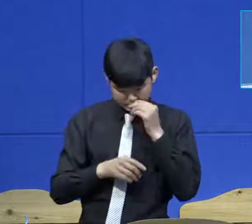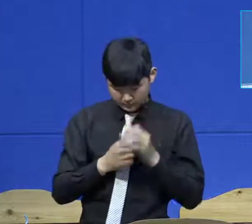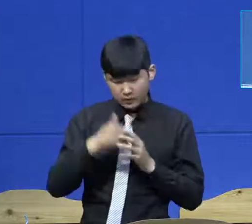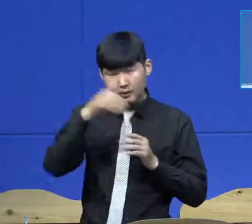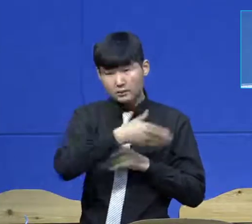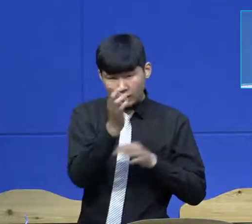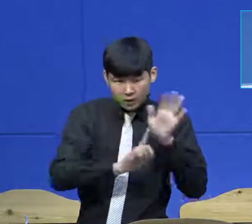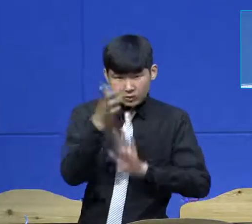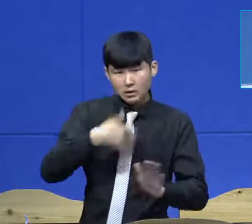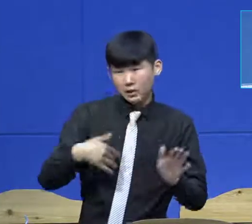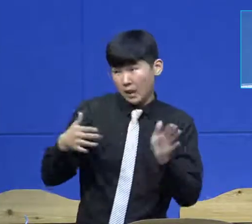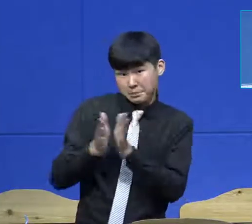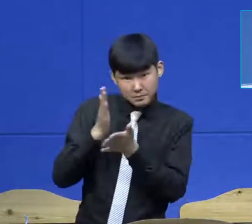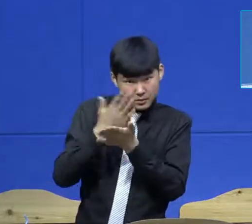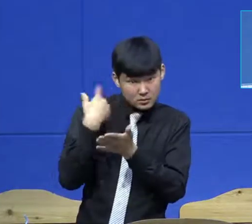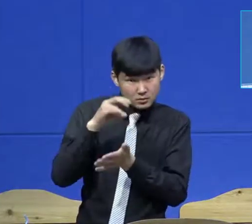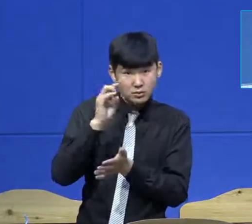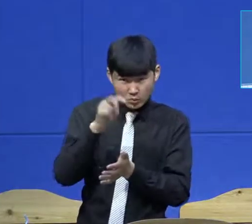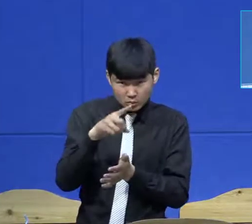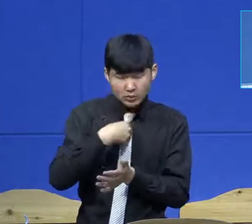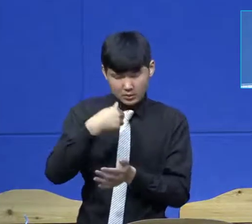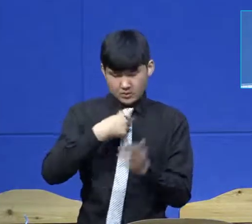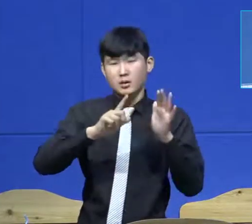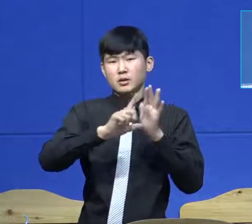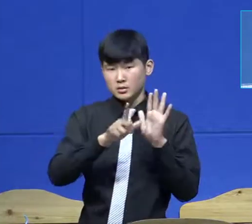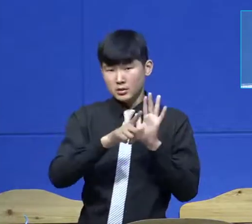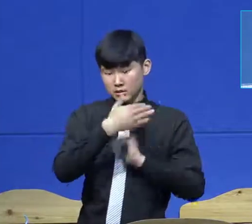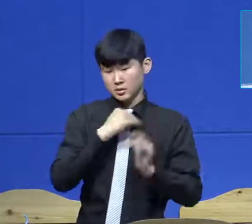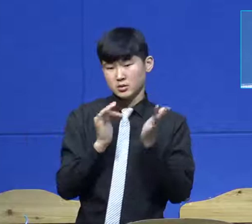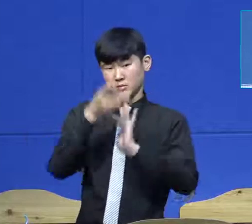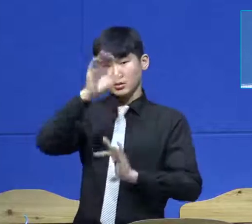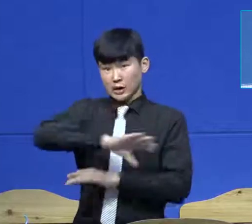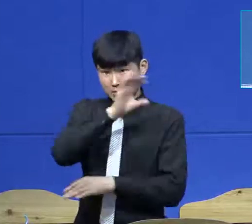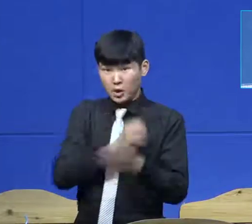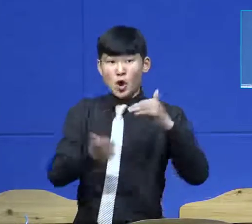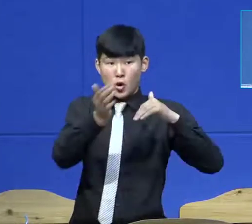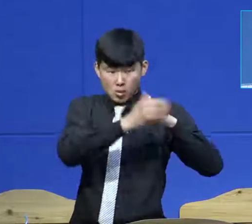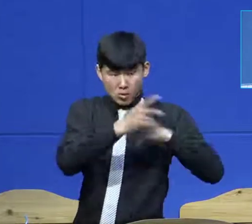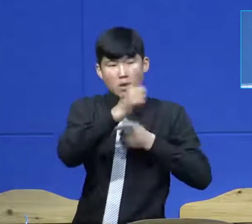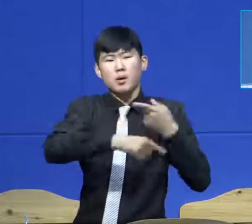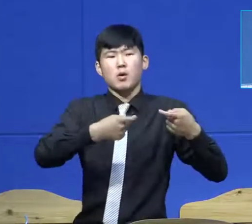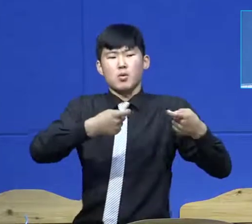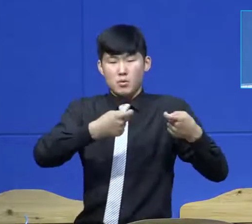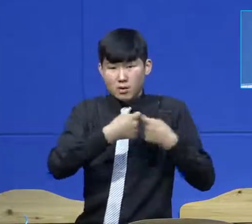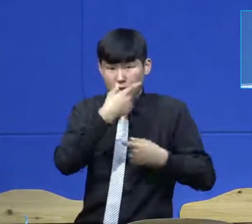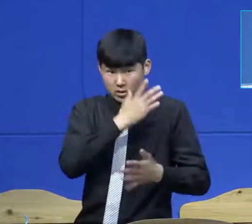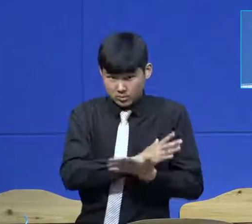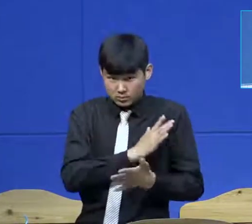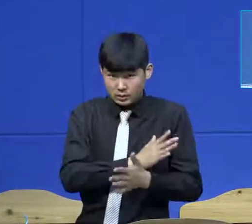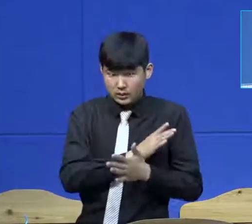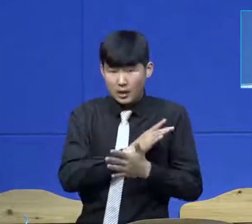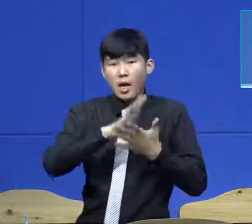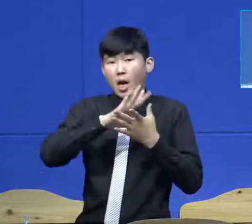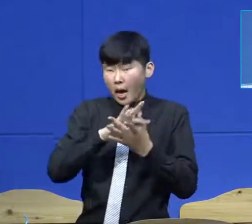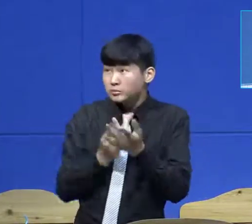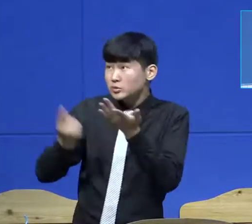Та нар эхнээсээ надтай хамт байсан тул бас гэрчлэнэ. Эзэн Есүс загалмай дээр өөд болоод гүцэлтлээ гэж хэлээд авралын нэгүсэл гүцээгээд ариун